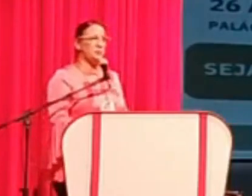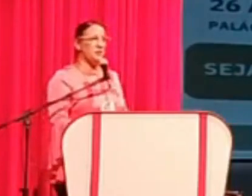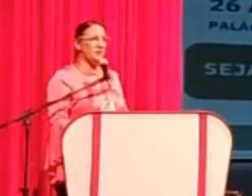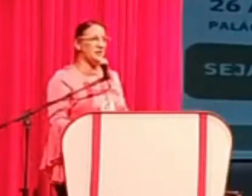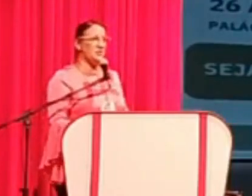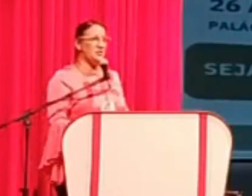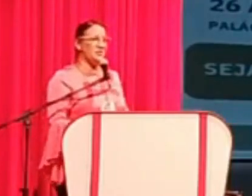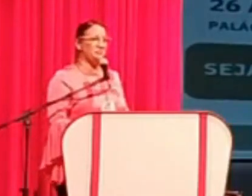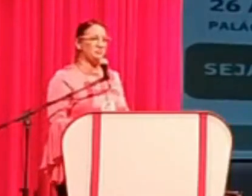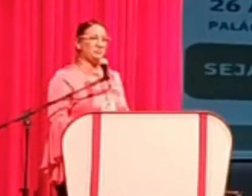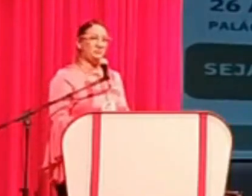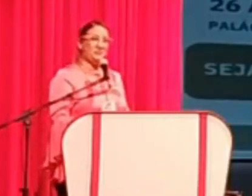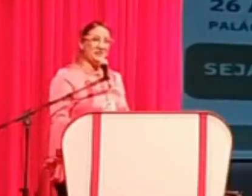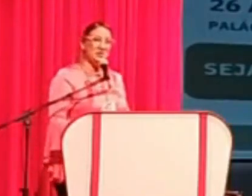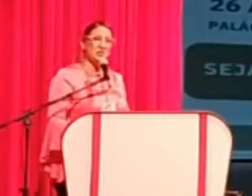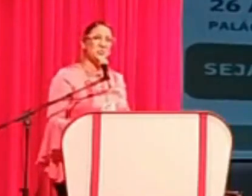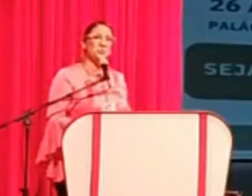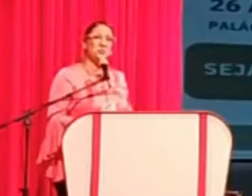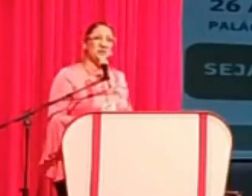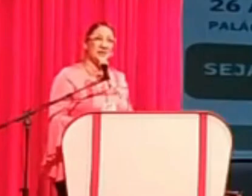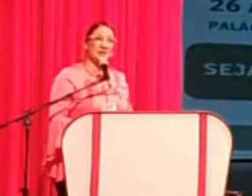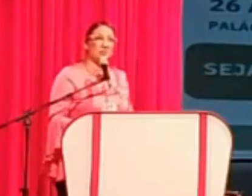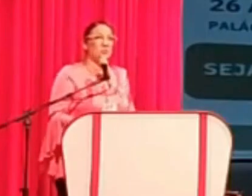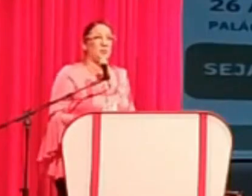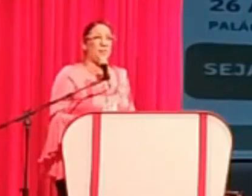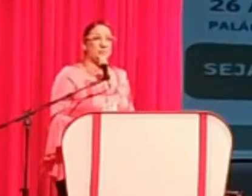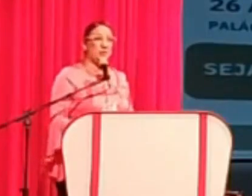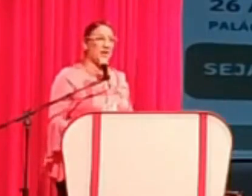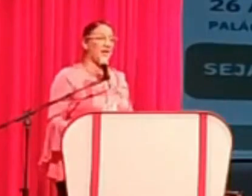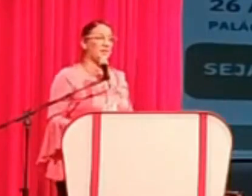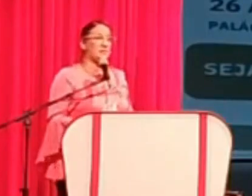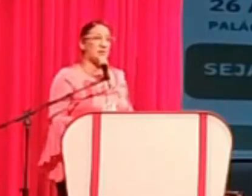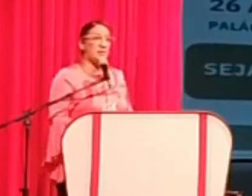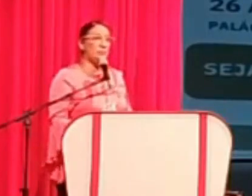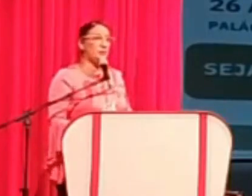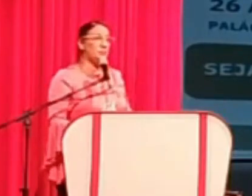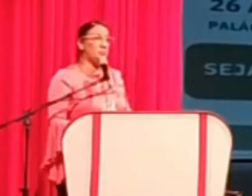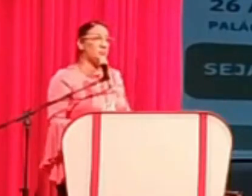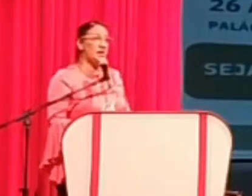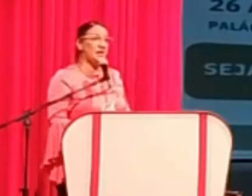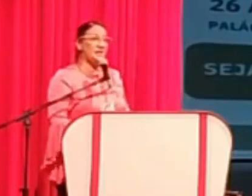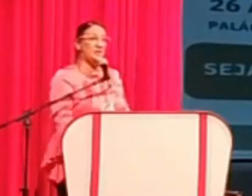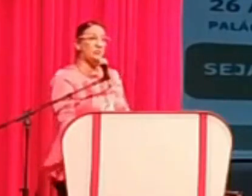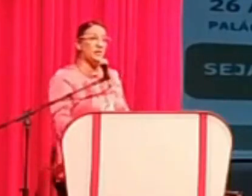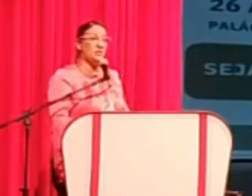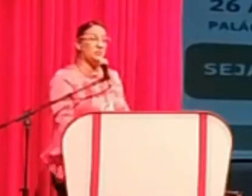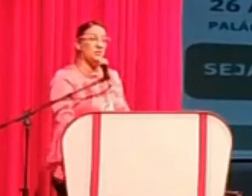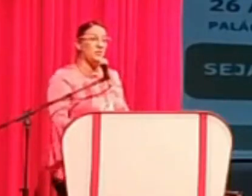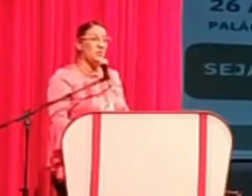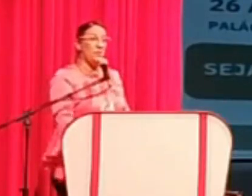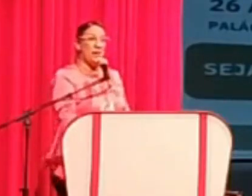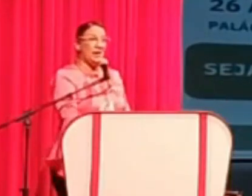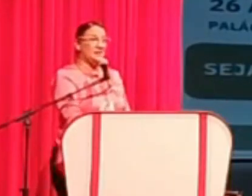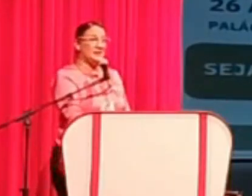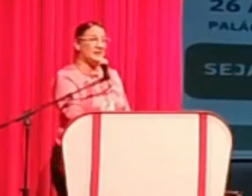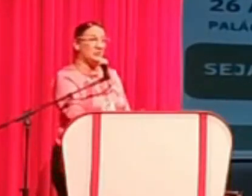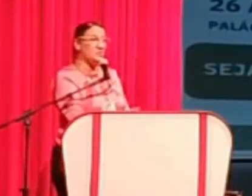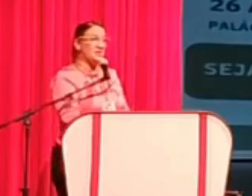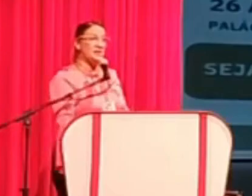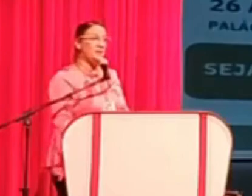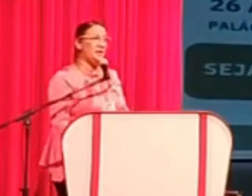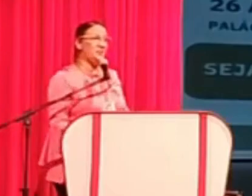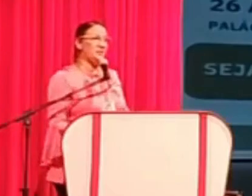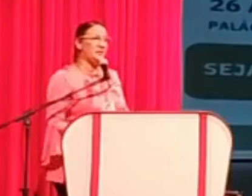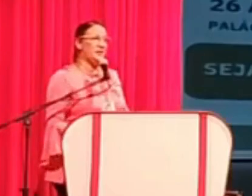às vezes por falta até de ajuda, né, dos próprios colegas, que acabam que não conseguem, cada um tem